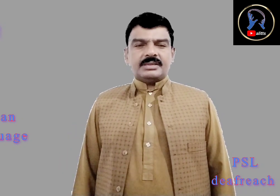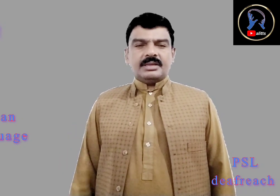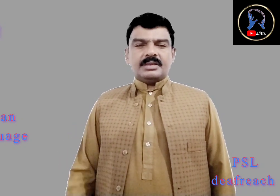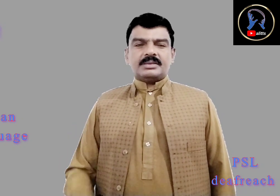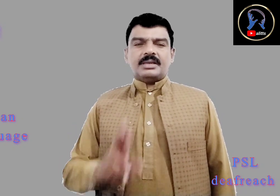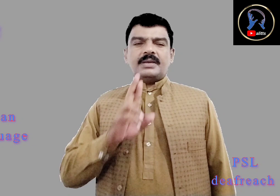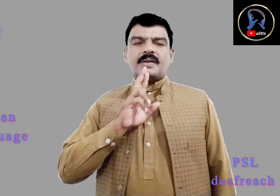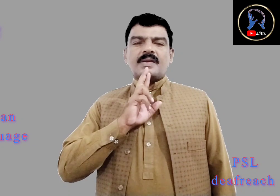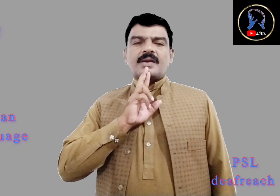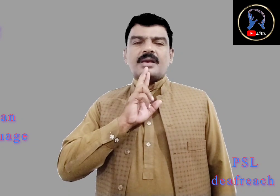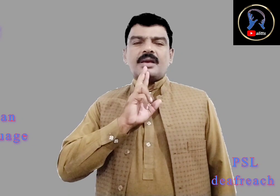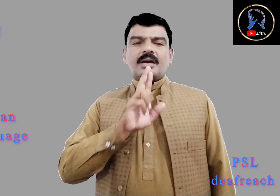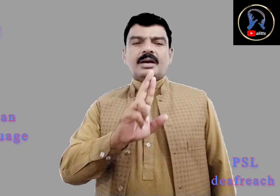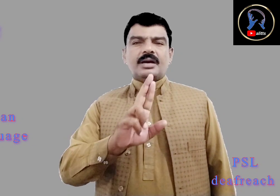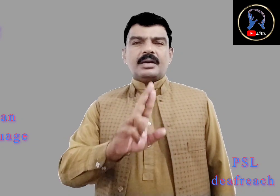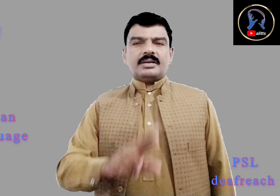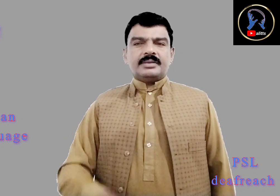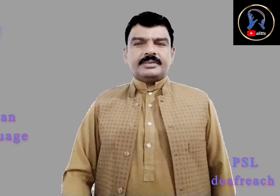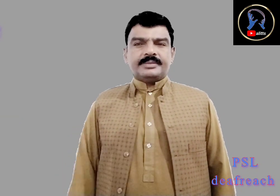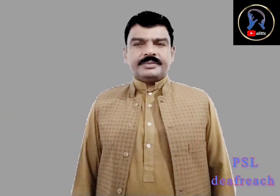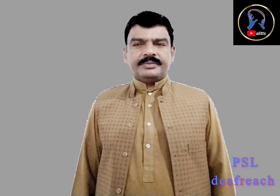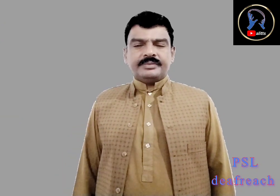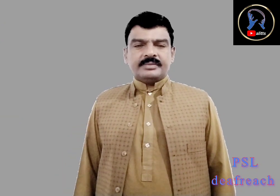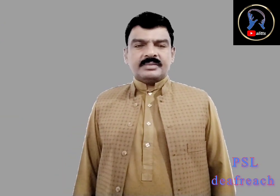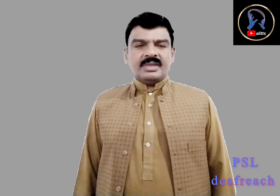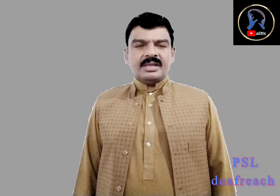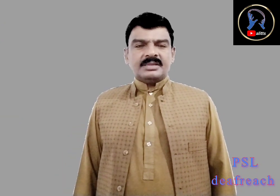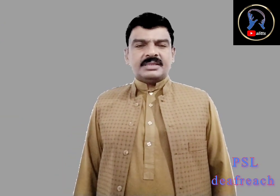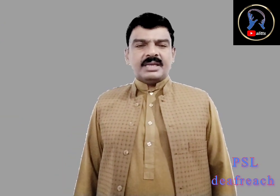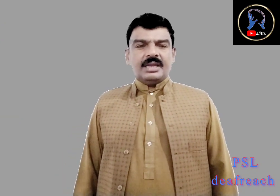एएसएल का साइन आर सेल